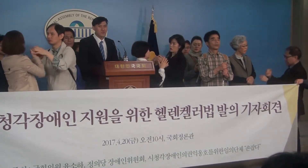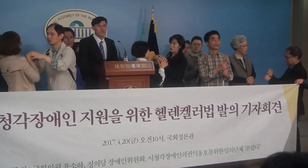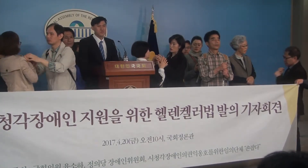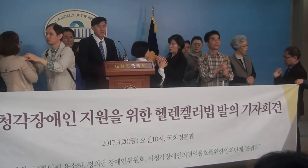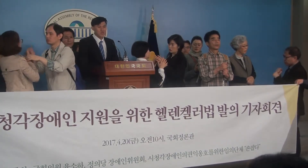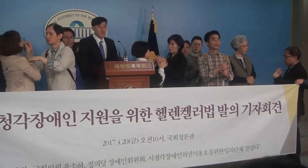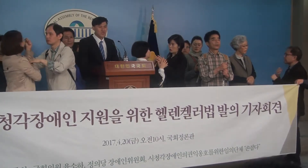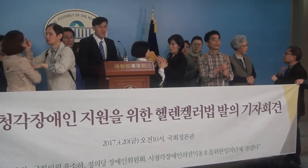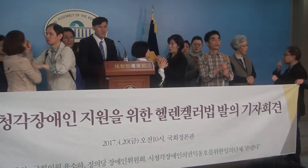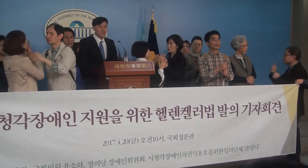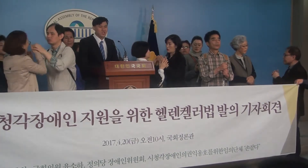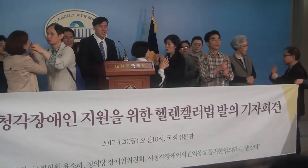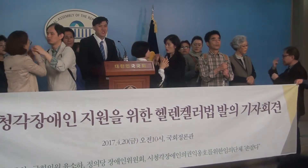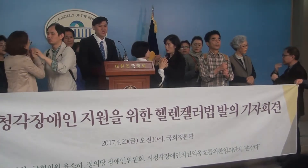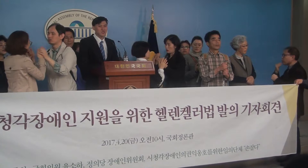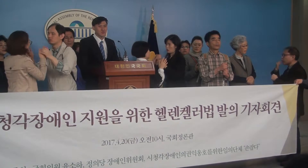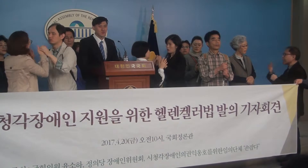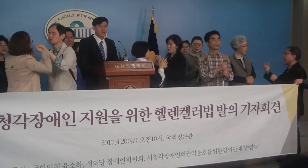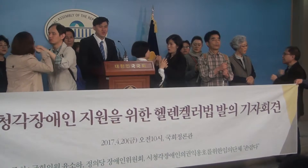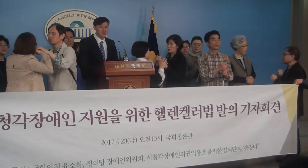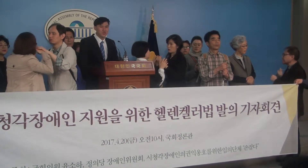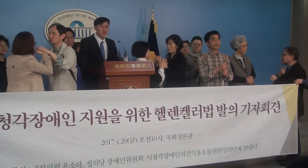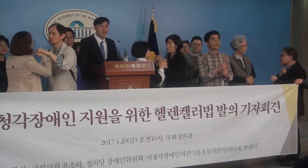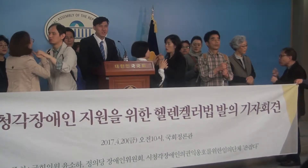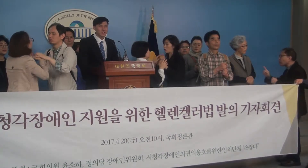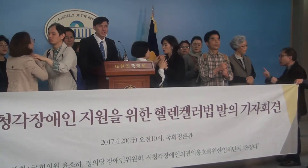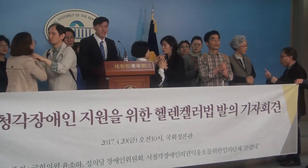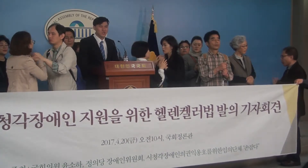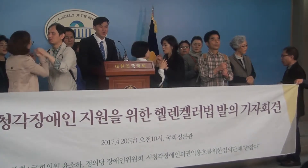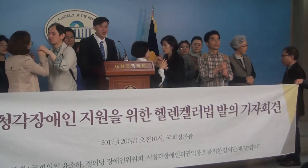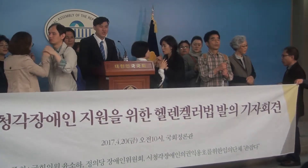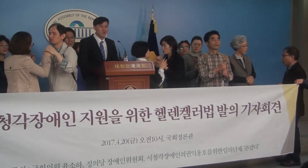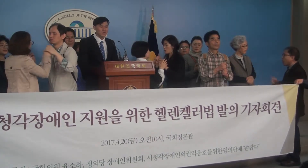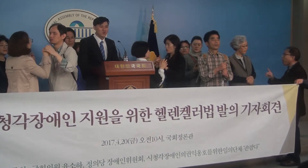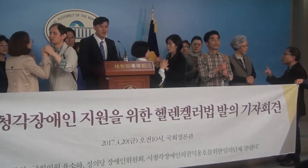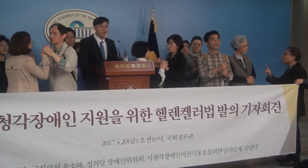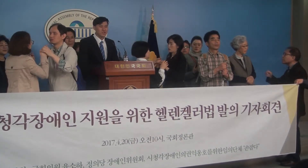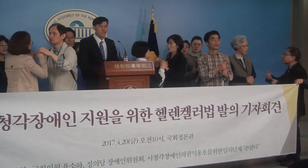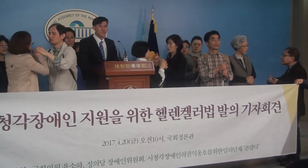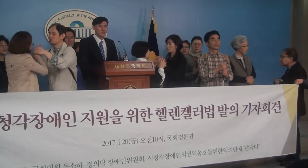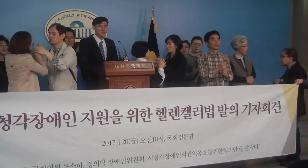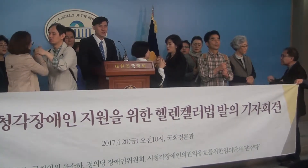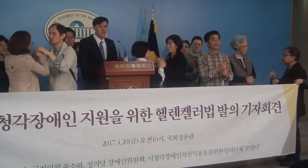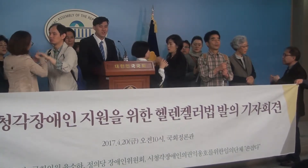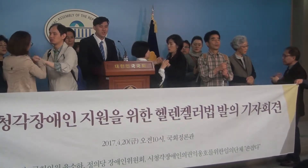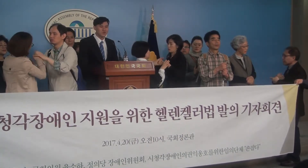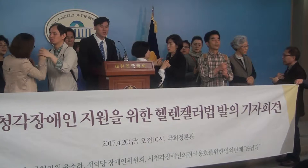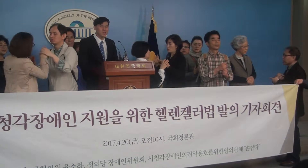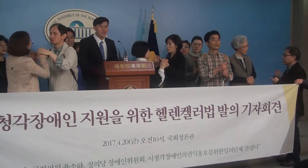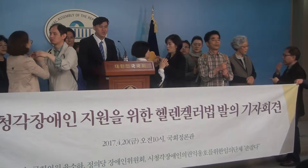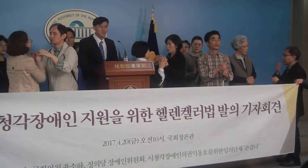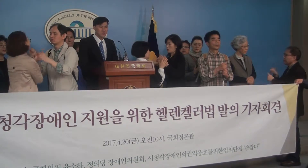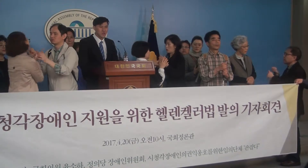토대로 시청각장애인들이 갖는 욕구는 무엇이며 그들이 어떤 지원이 필요로 하는지는 말씀드릴 수